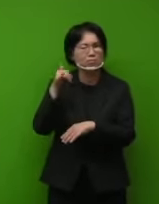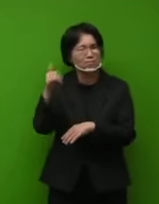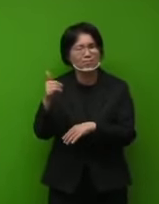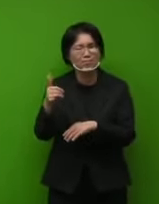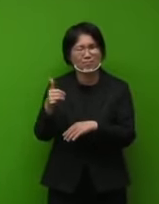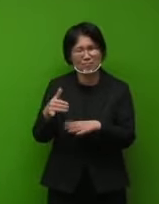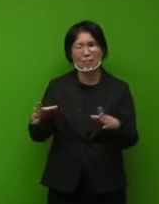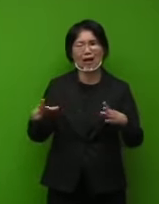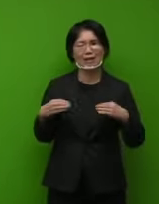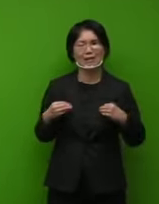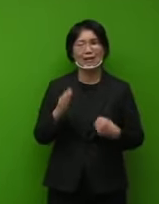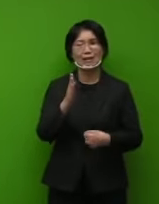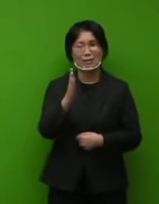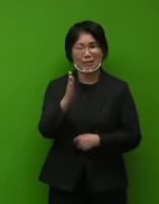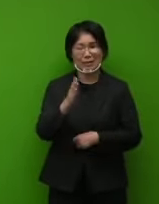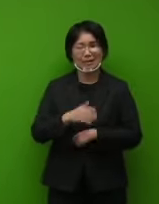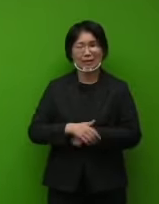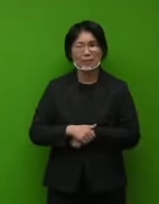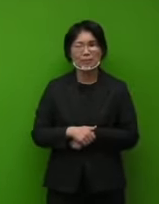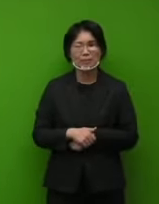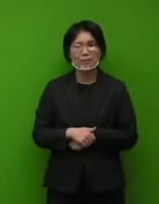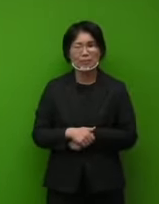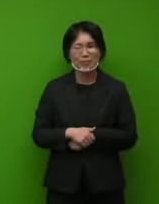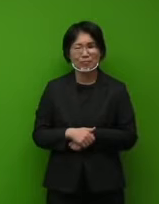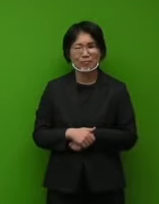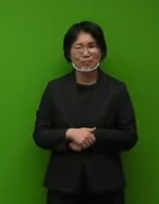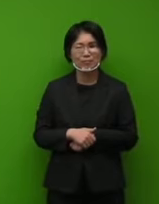ければということでございます。